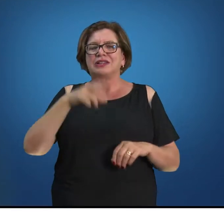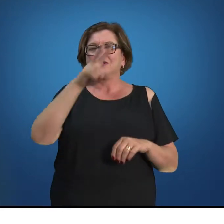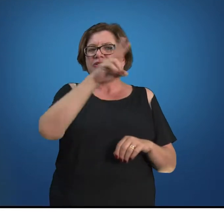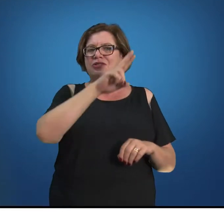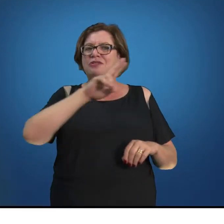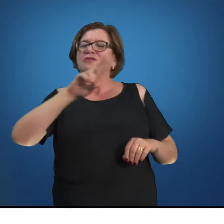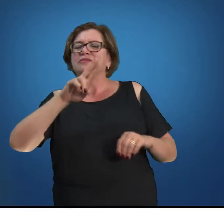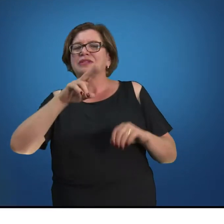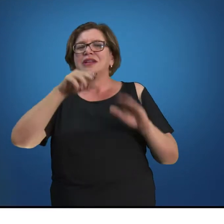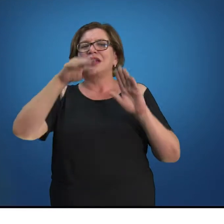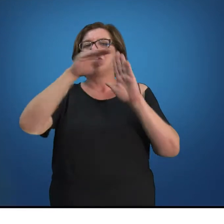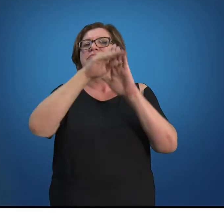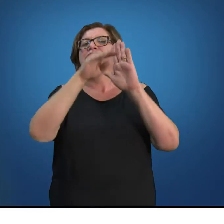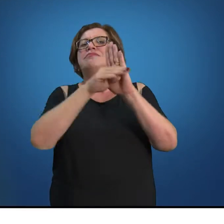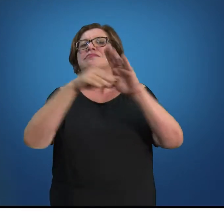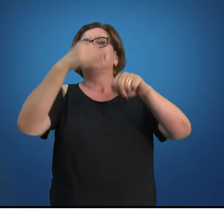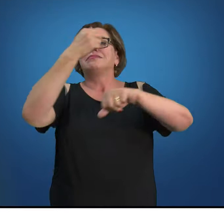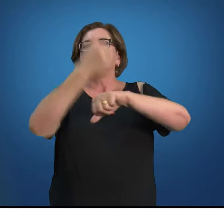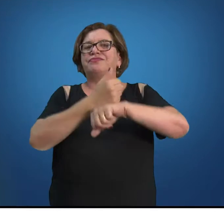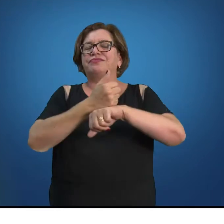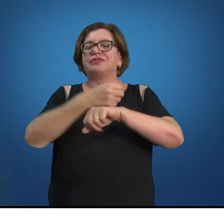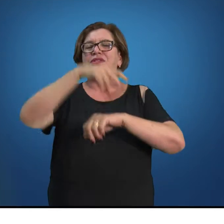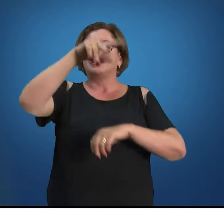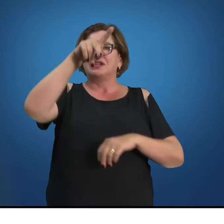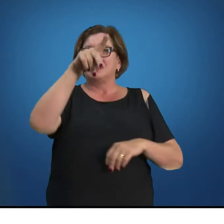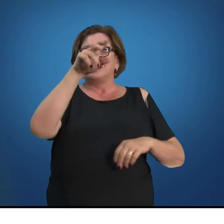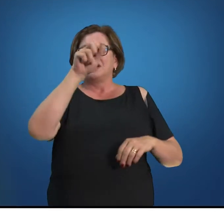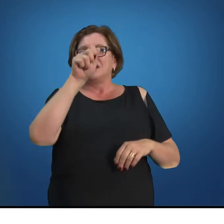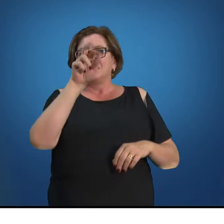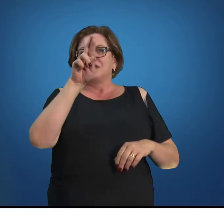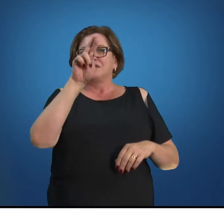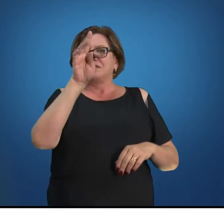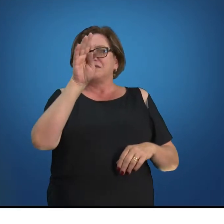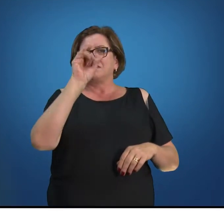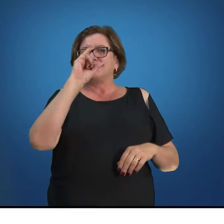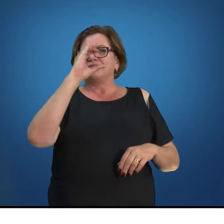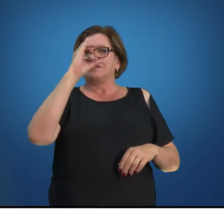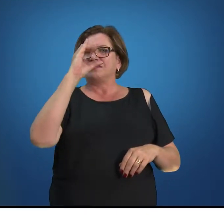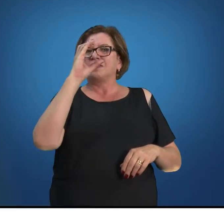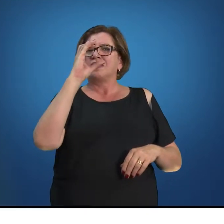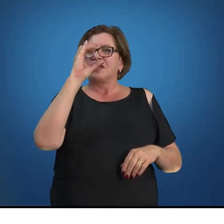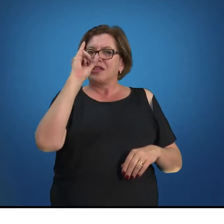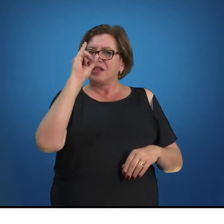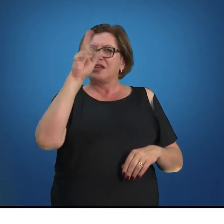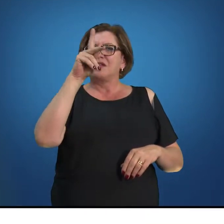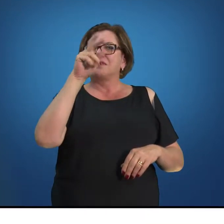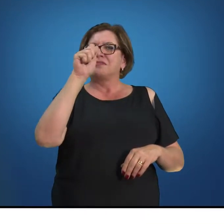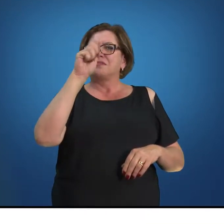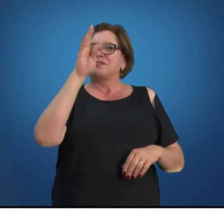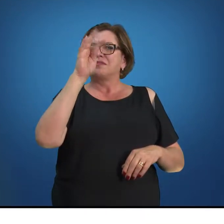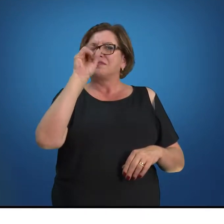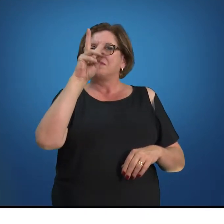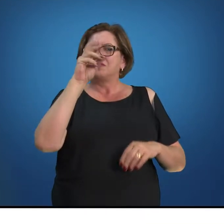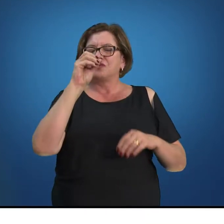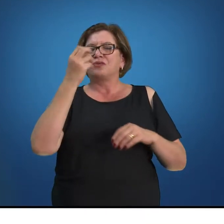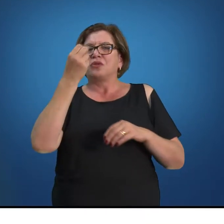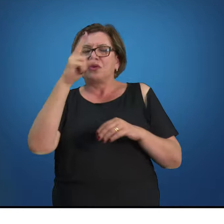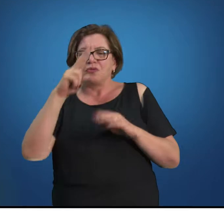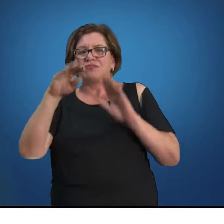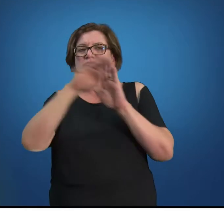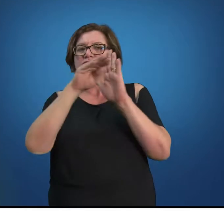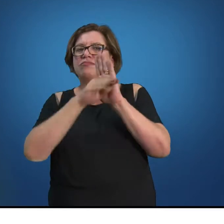diretor participativo ou plano diretor municipal. Na década de